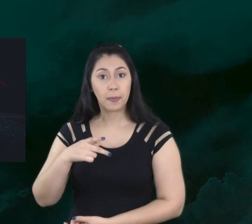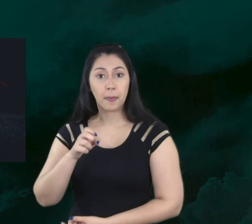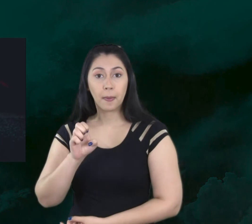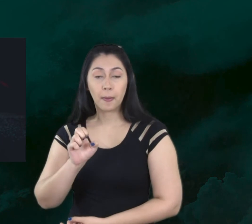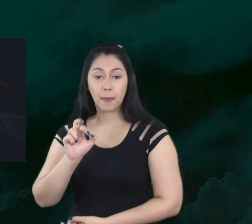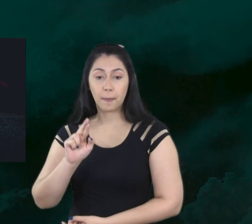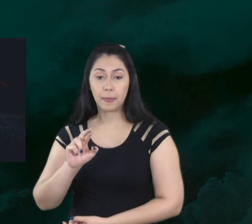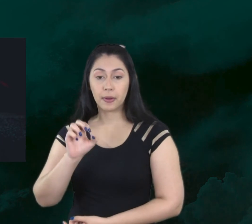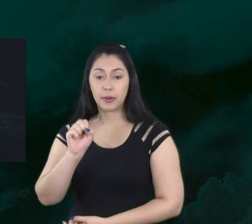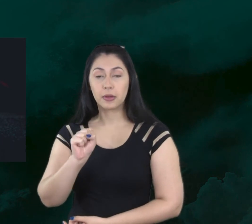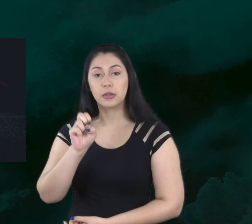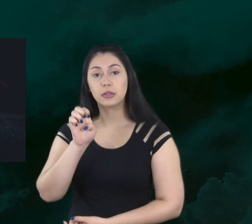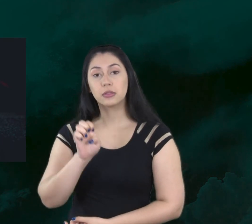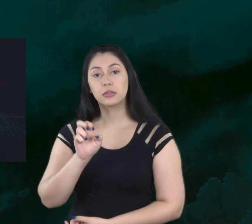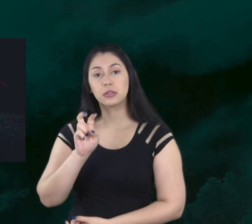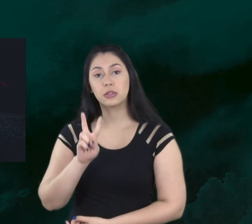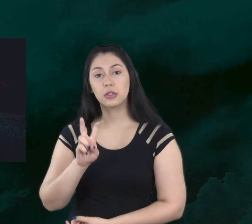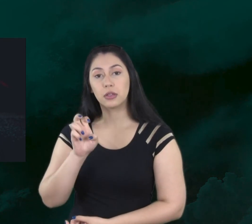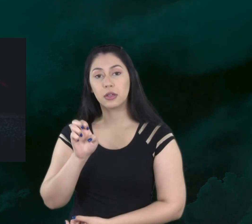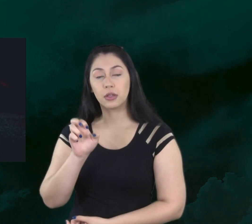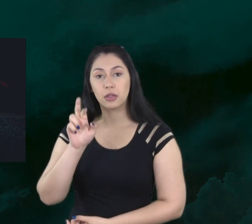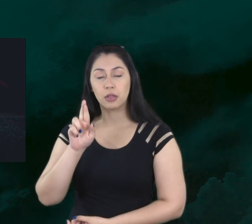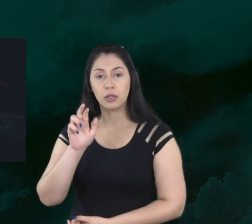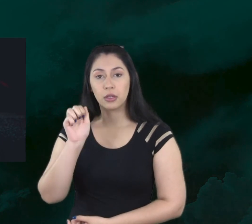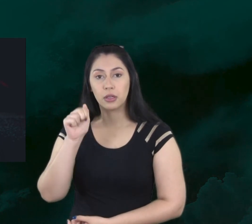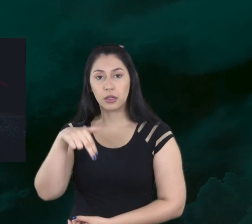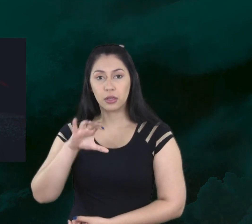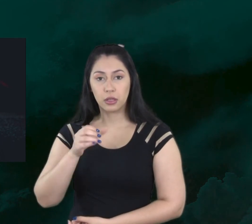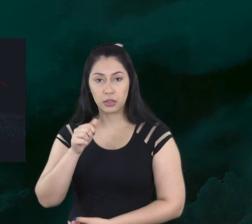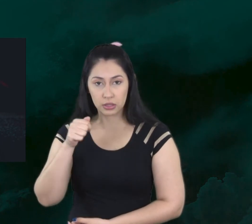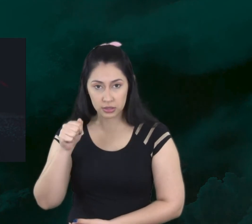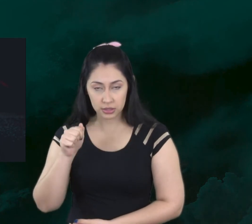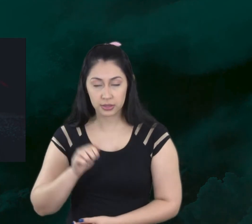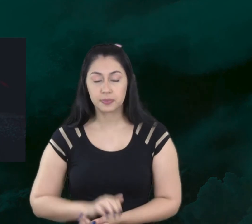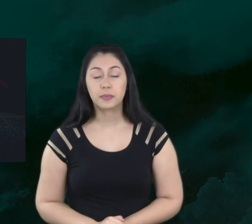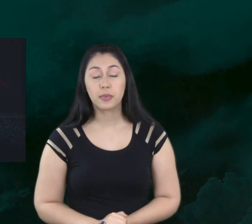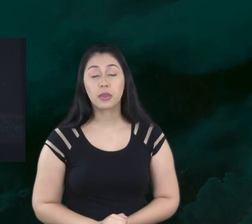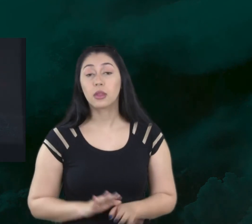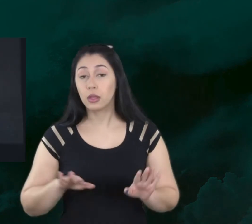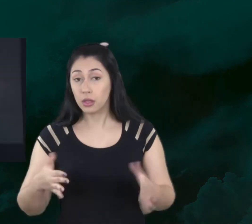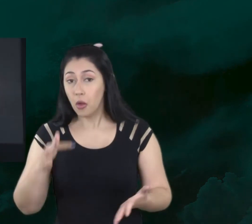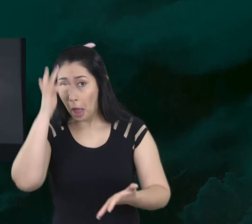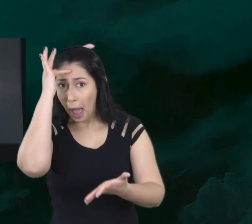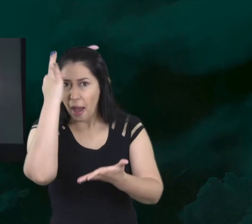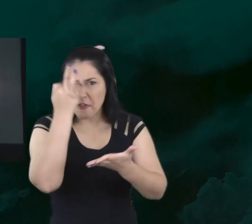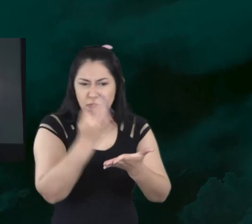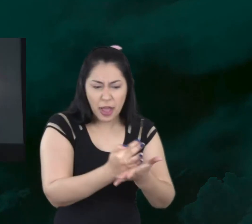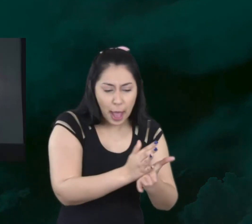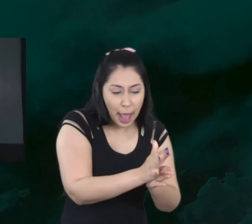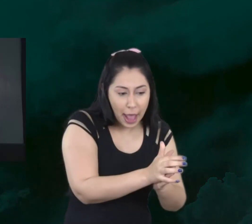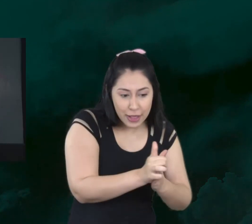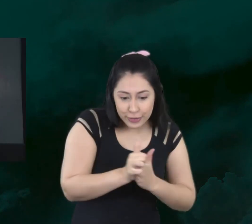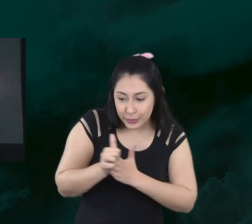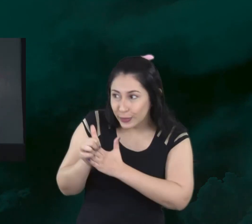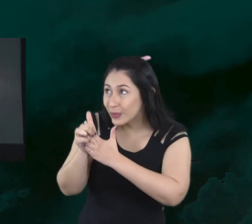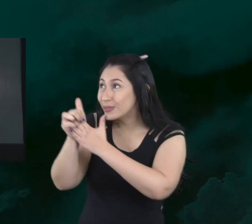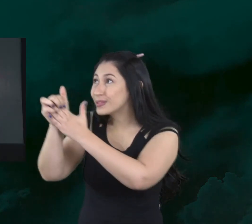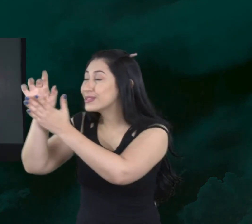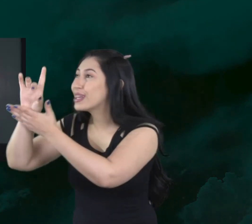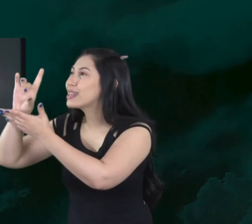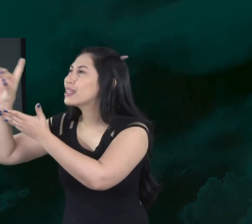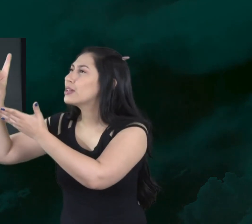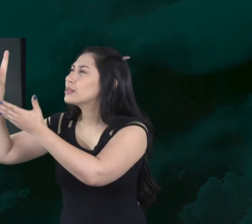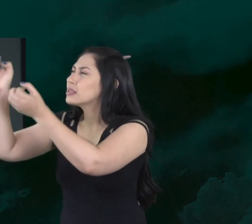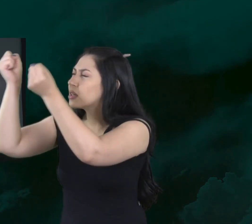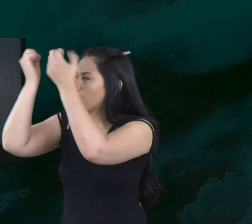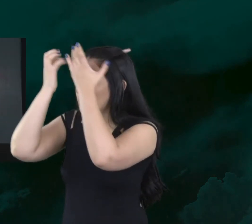perseverança. Então, irmãos, a fé leva-nos até Deus, e Deus dispensa sua